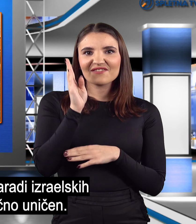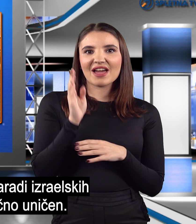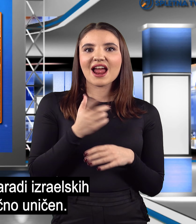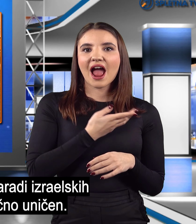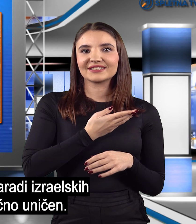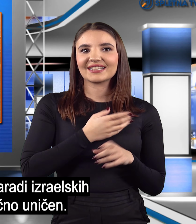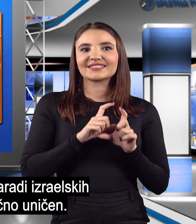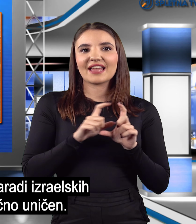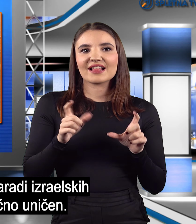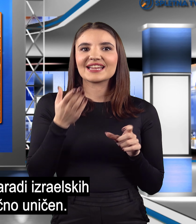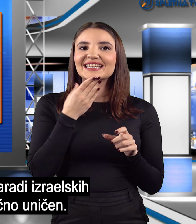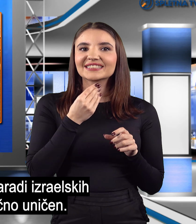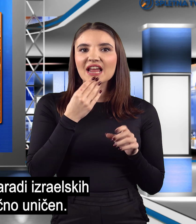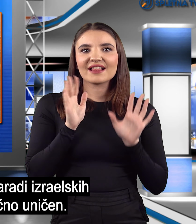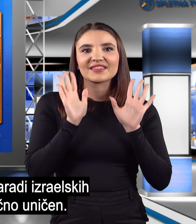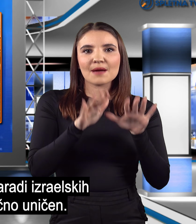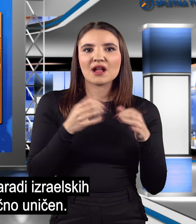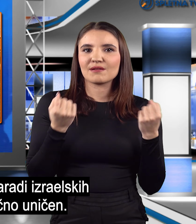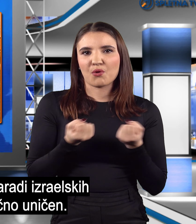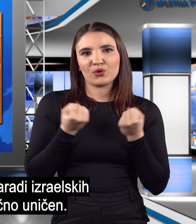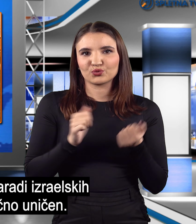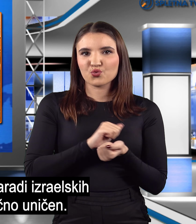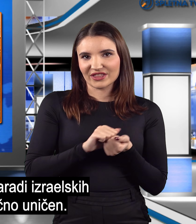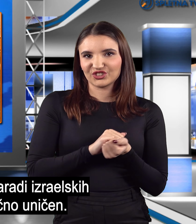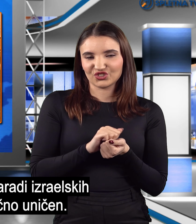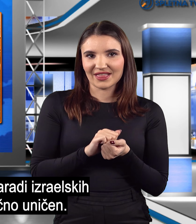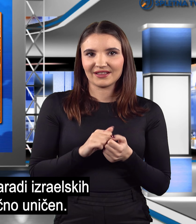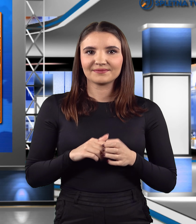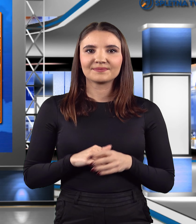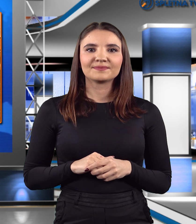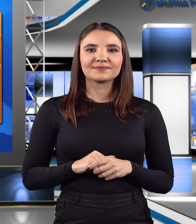Sever Gaze je zaradi izraelskih napadov močno uničen.